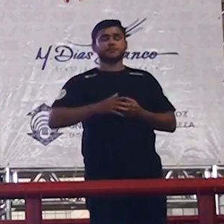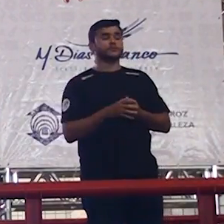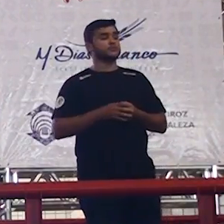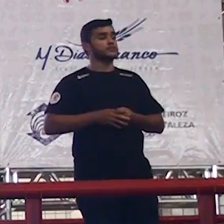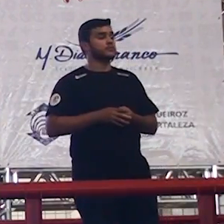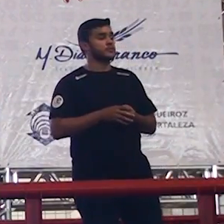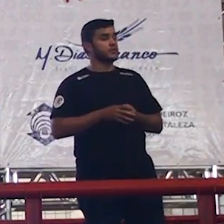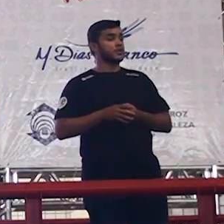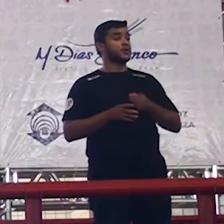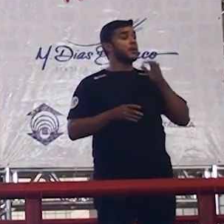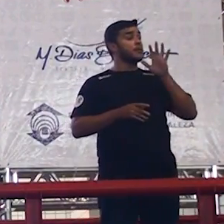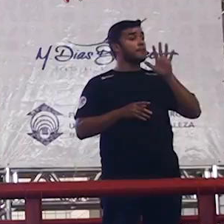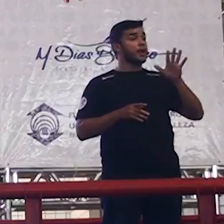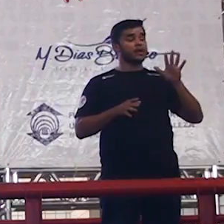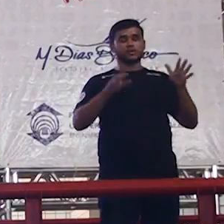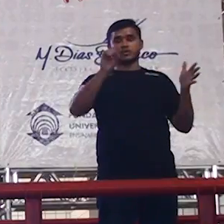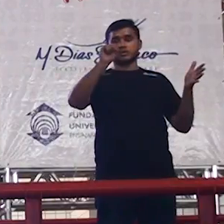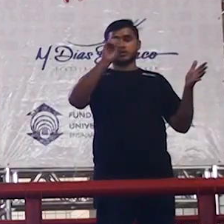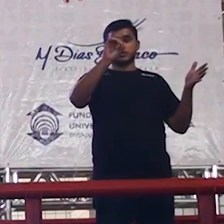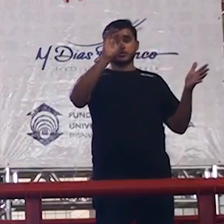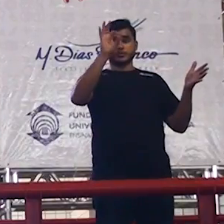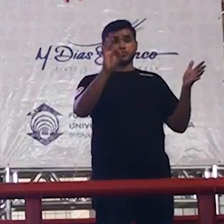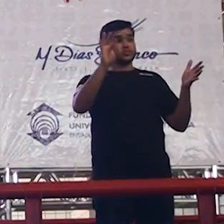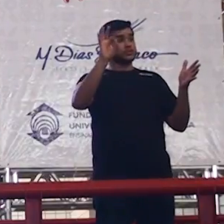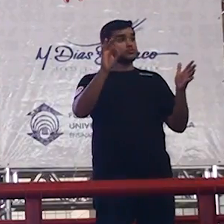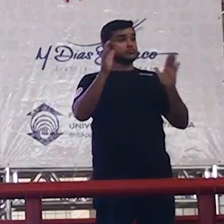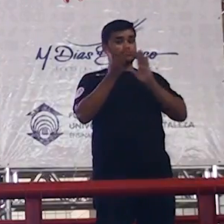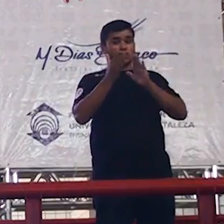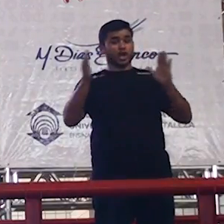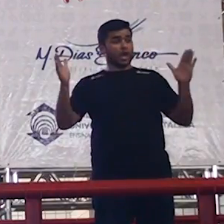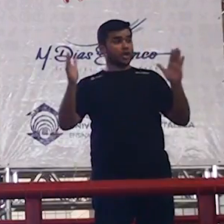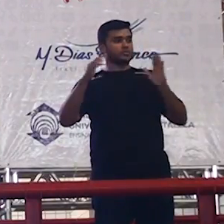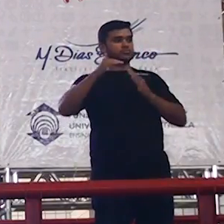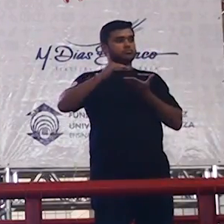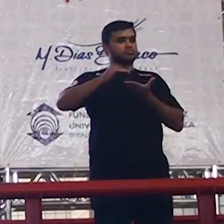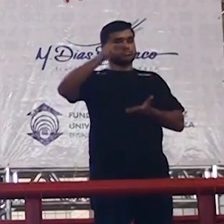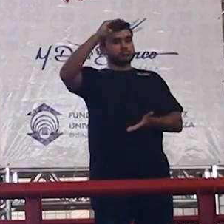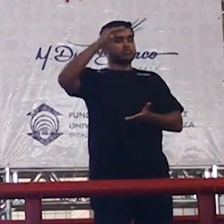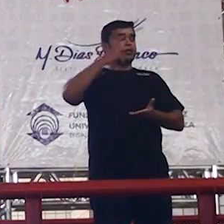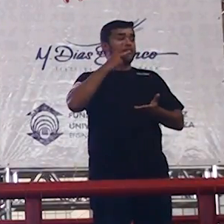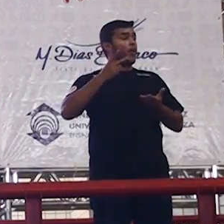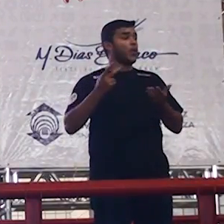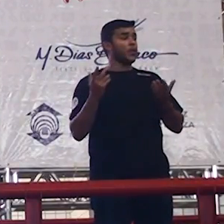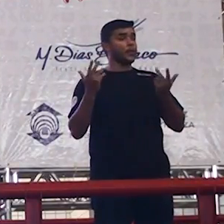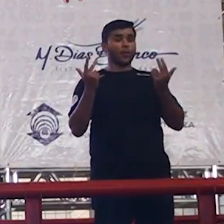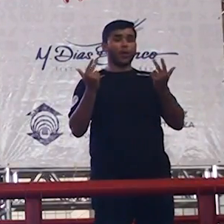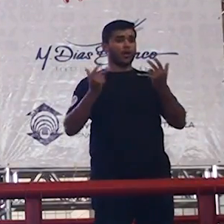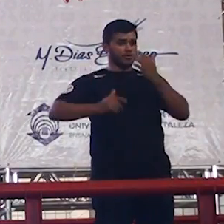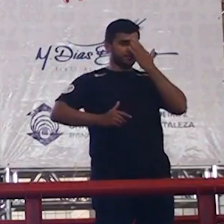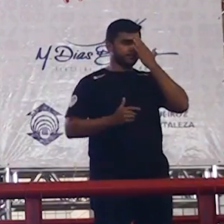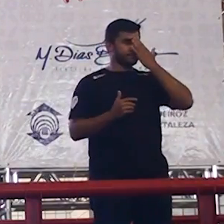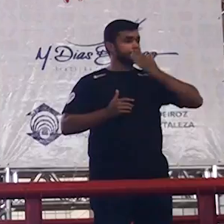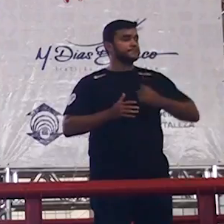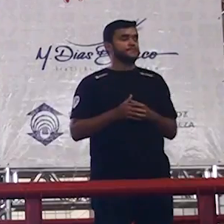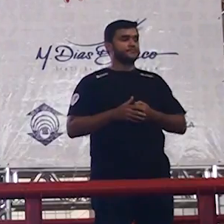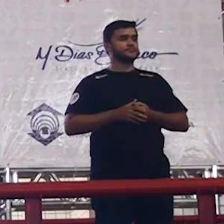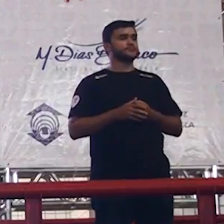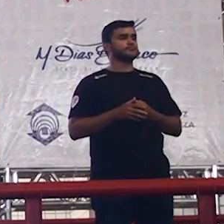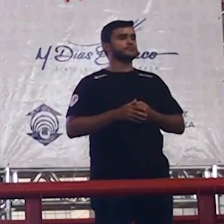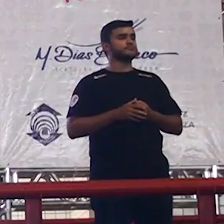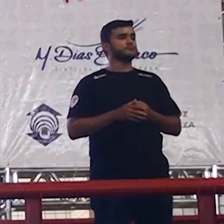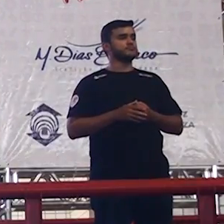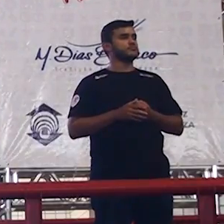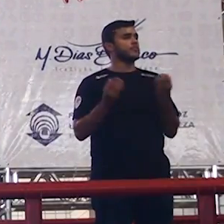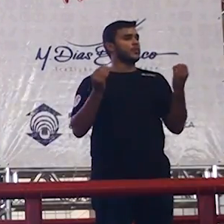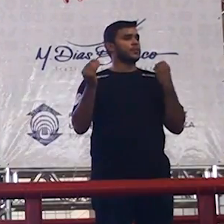Só que vai reduzir 80 tanto no comprimento, quanto vai reduzir 80 na largura. E aí